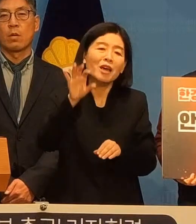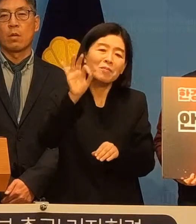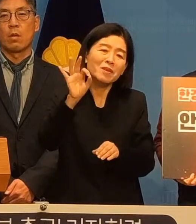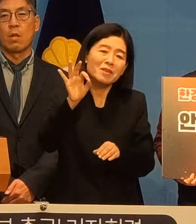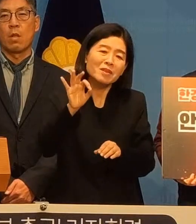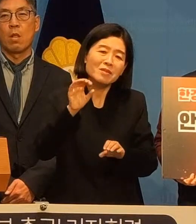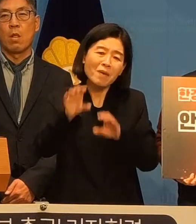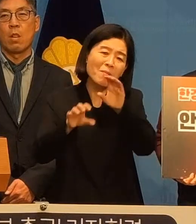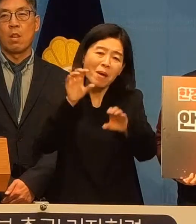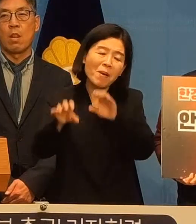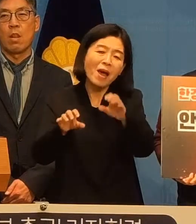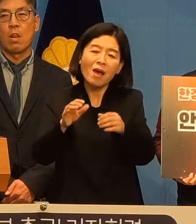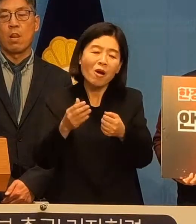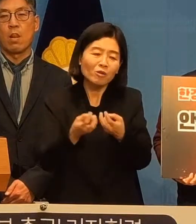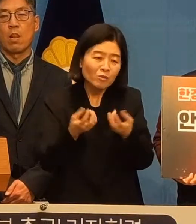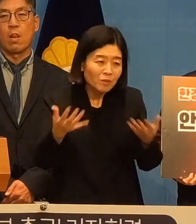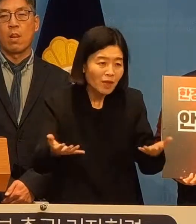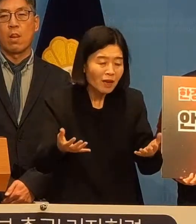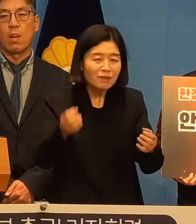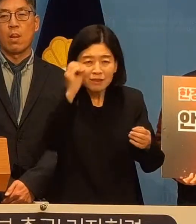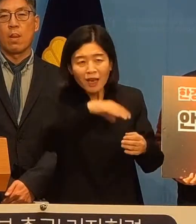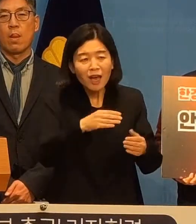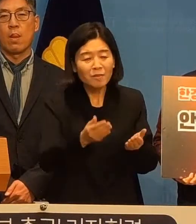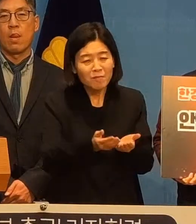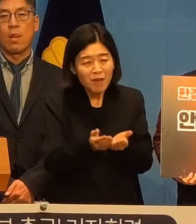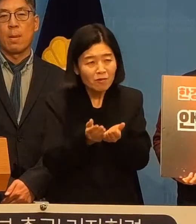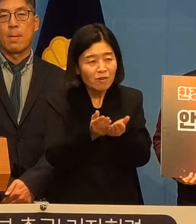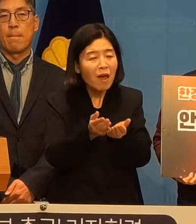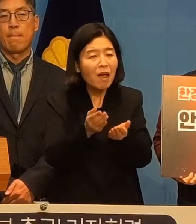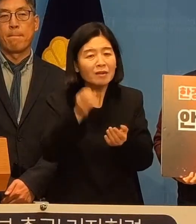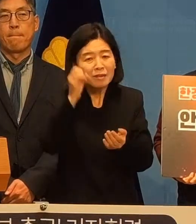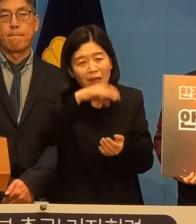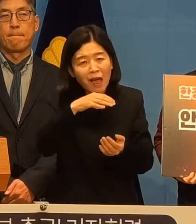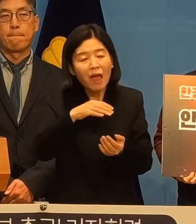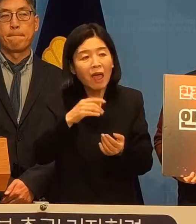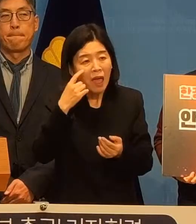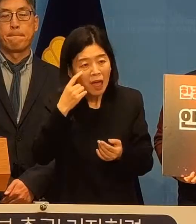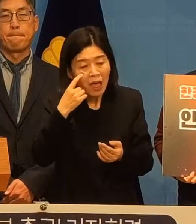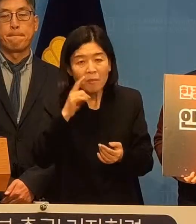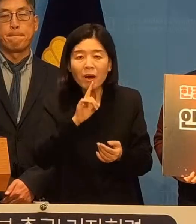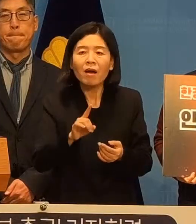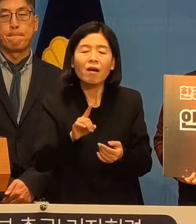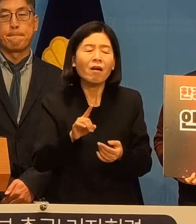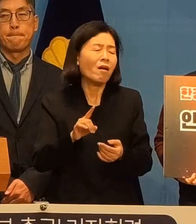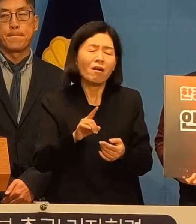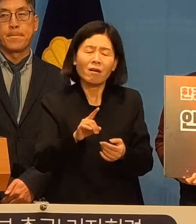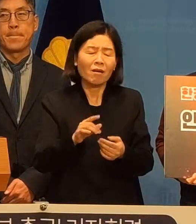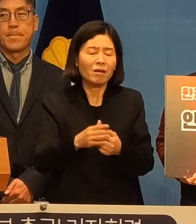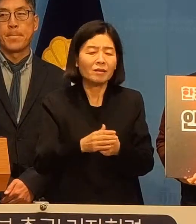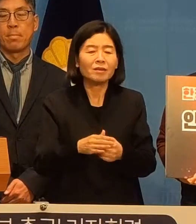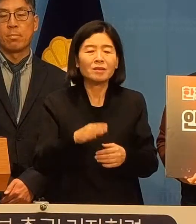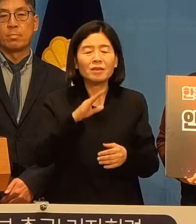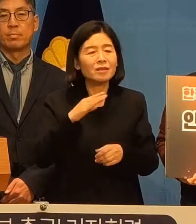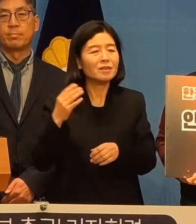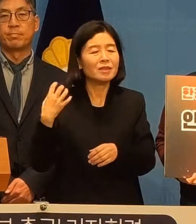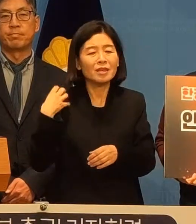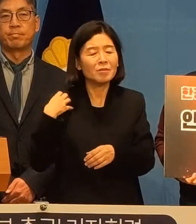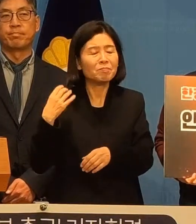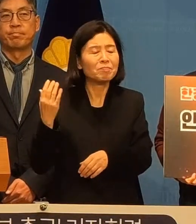말씀하시는 분들도 계신데 이거야말로 정말 근시안적이고 무책임하기 짝이 없는 관료적